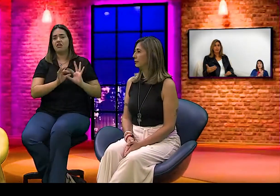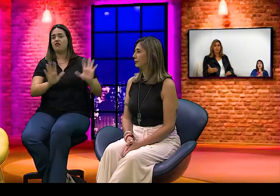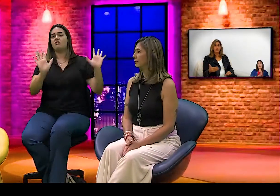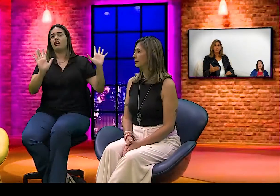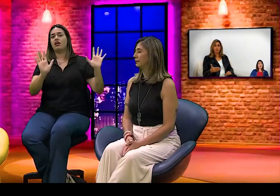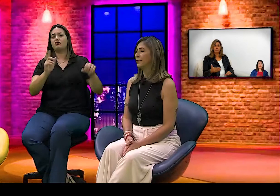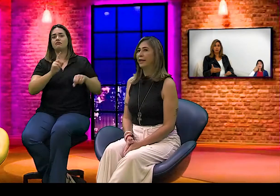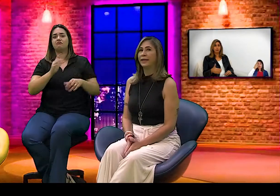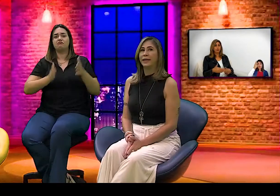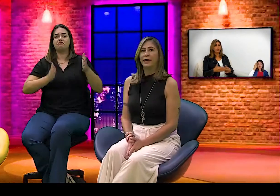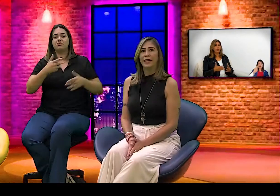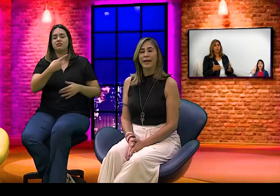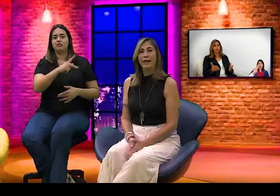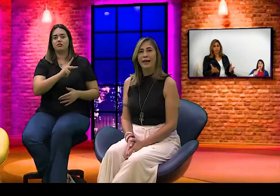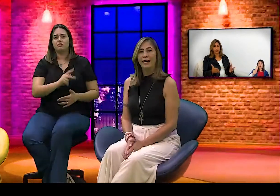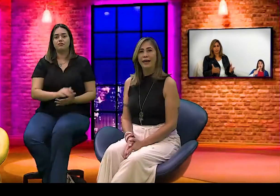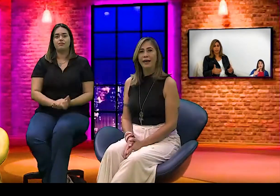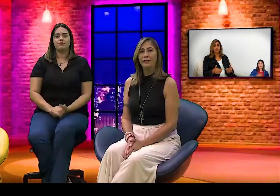é o seu momento.